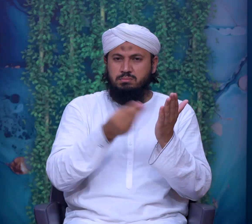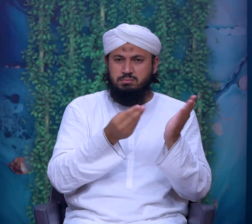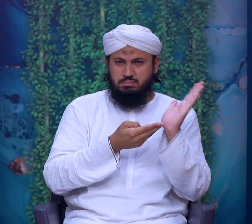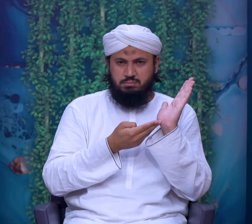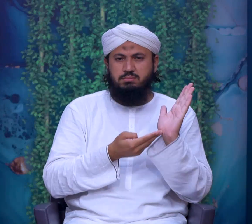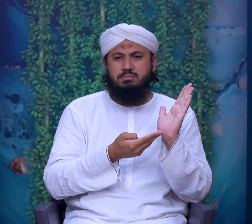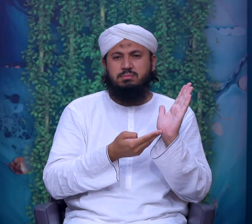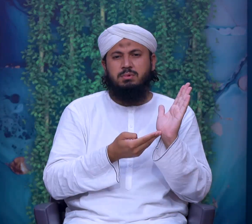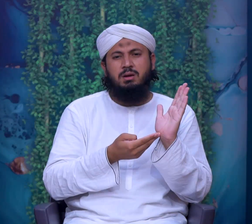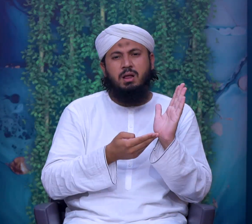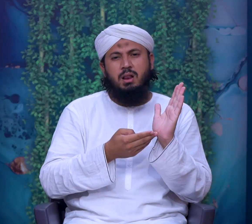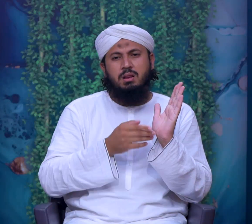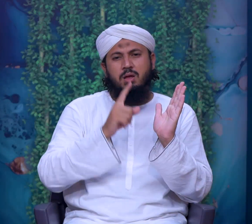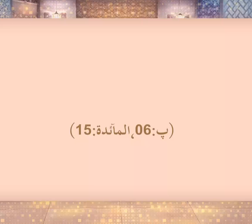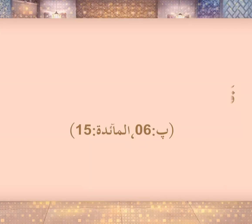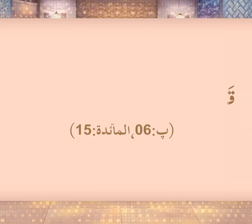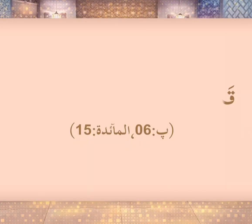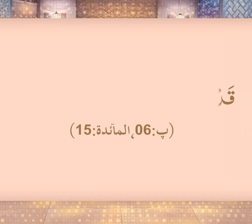آیت نمبر 15 میں ارشاد فرماتا ہے قد